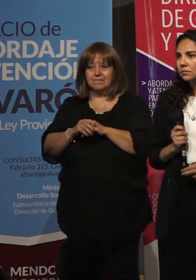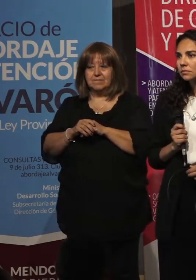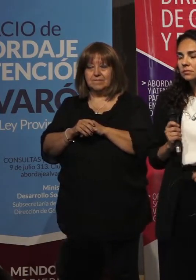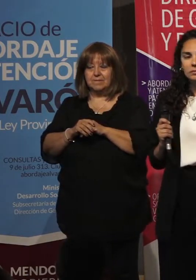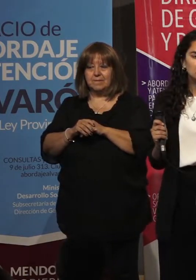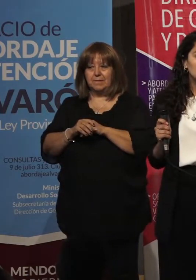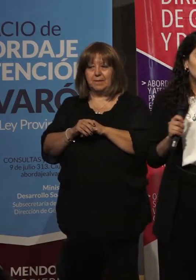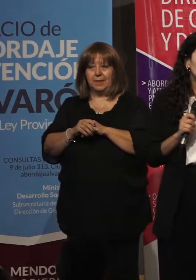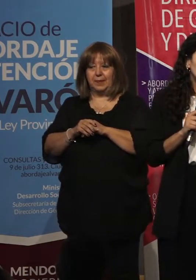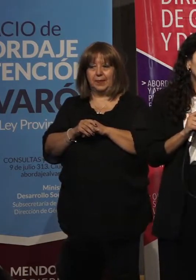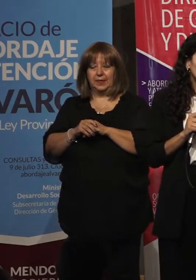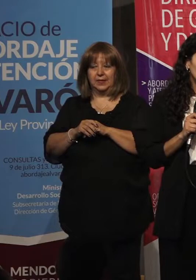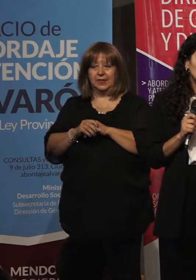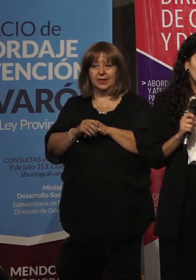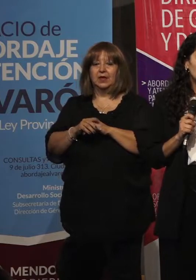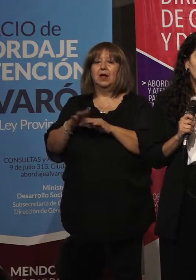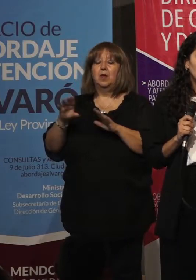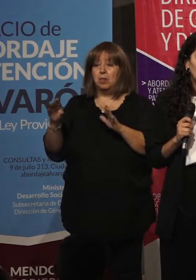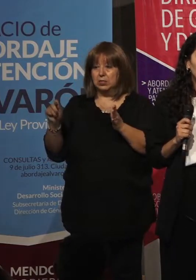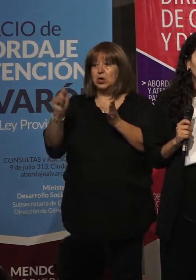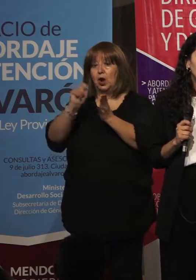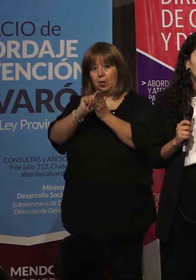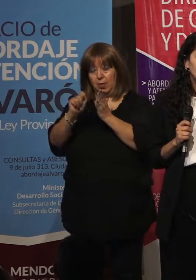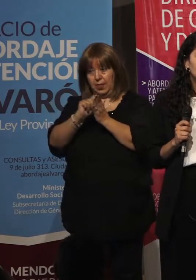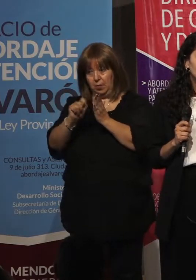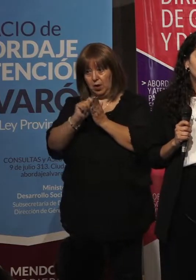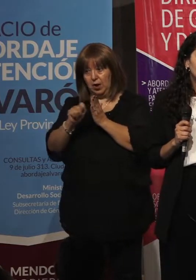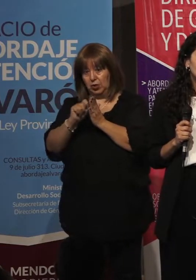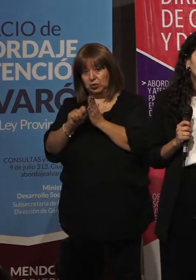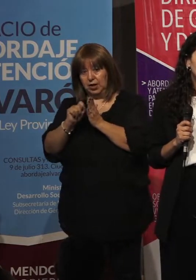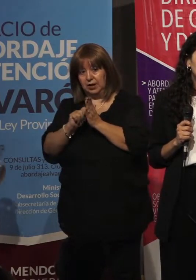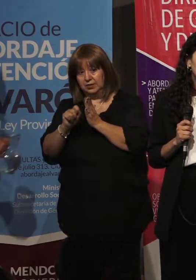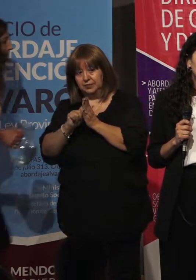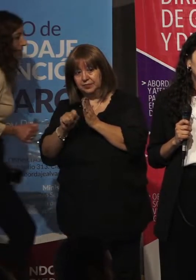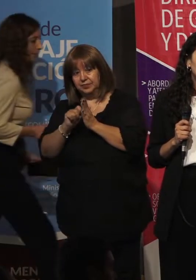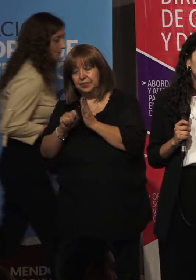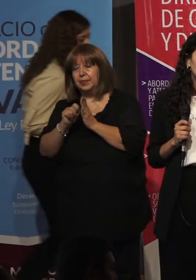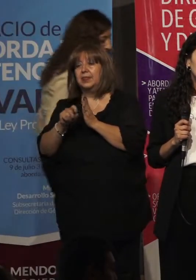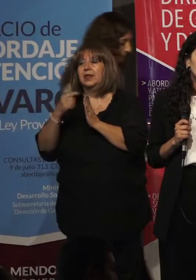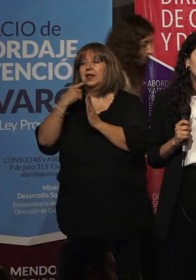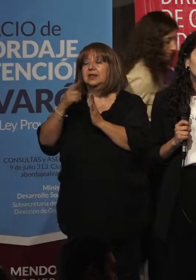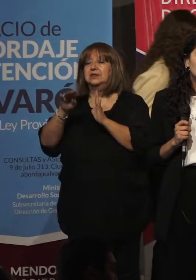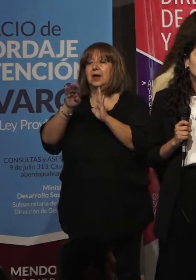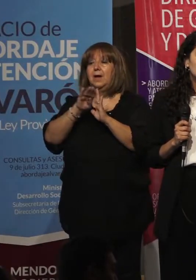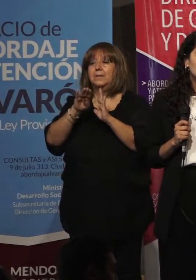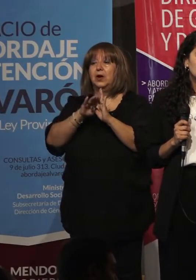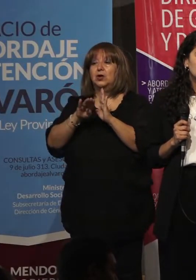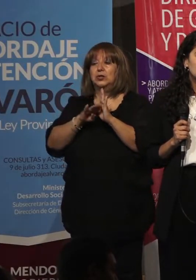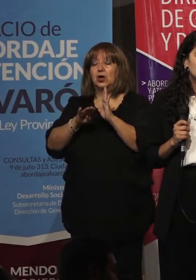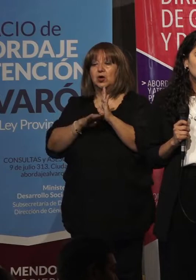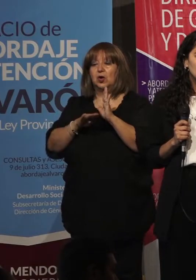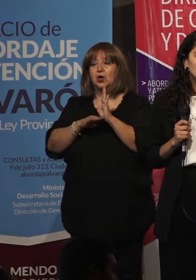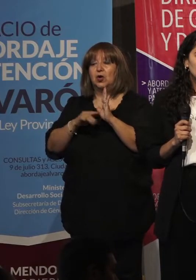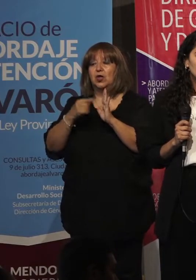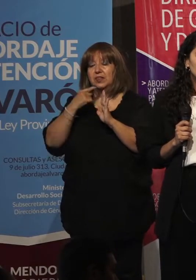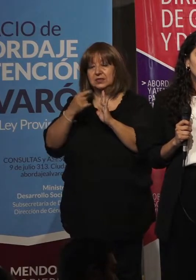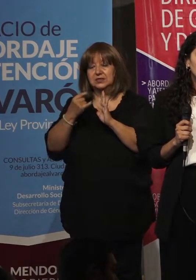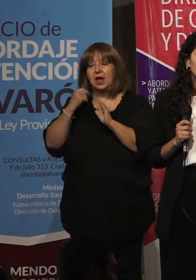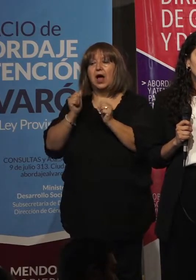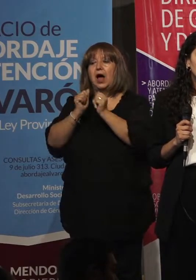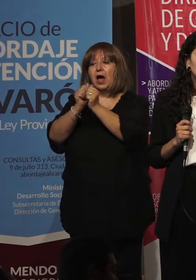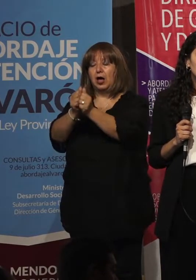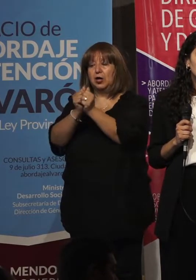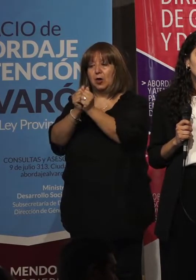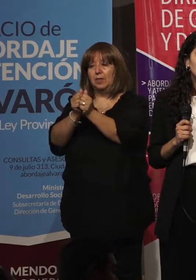están tomando la denuncia. Bueno, eso lo podemos anotar para... De hecho, en el protocolo de 2016 está prevista la compañía